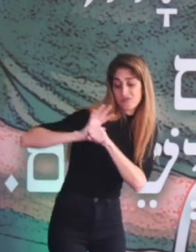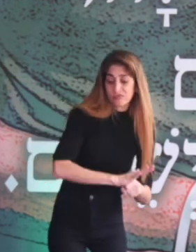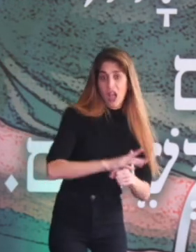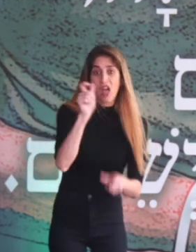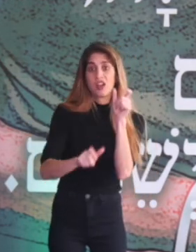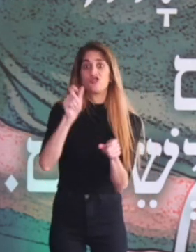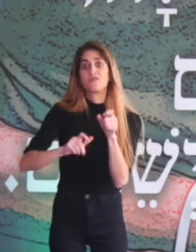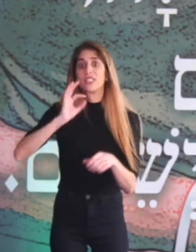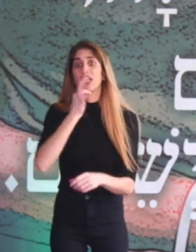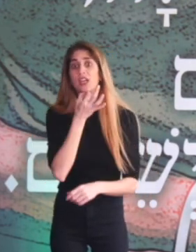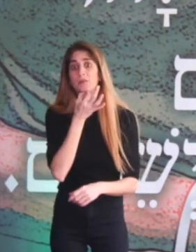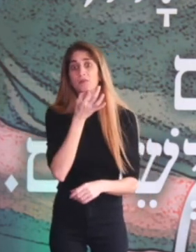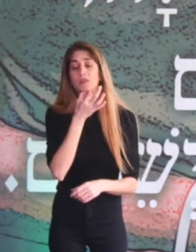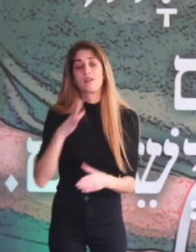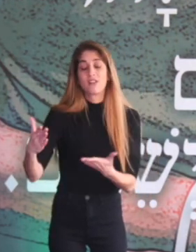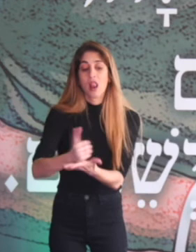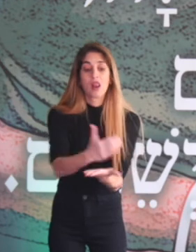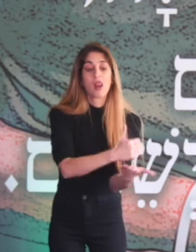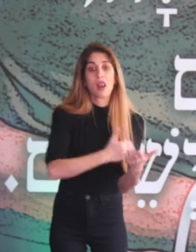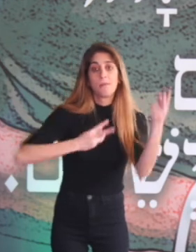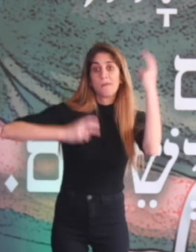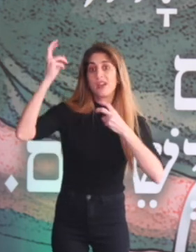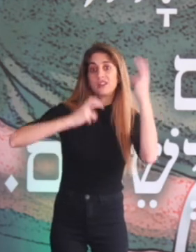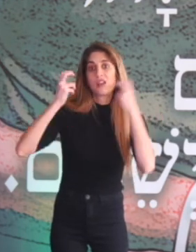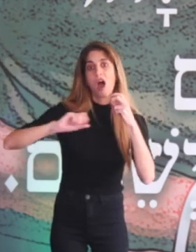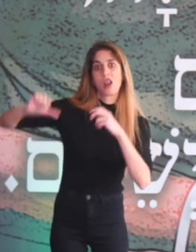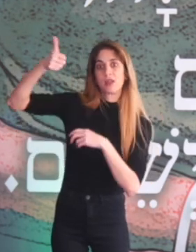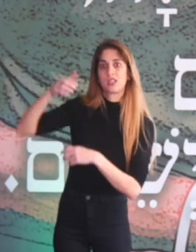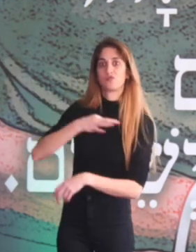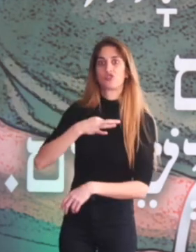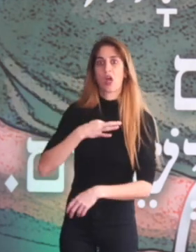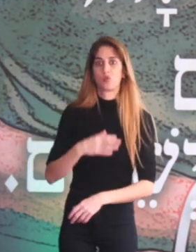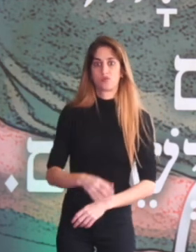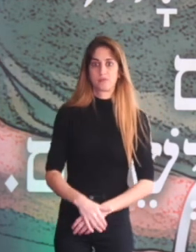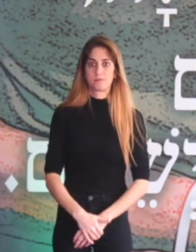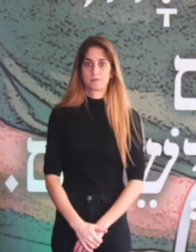האנשים הצעירים ולאסוף מידע על המנהיגים שלנו.